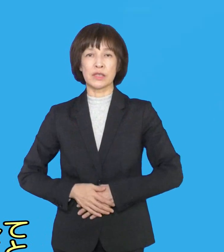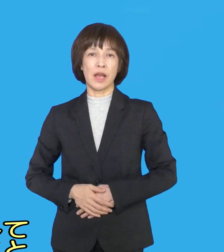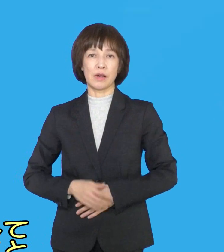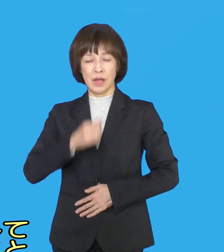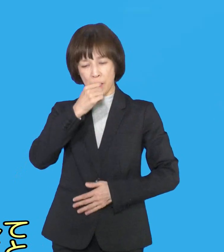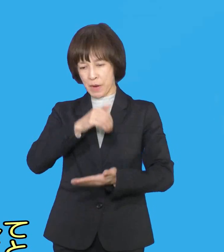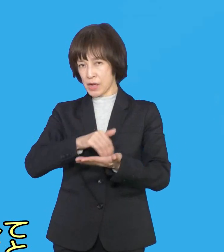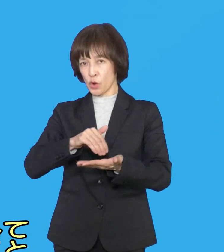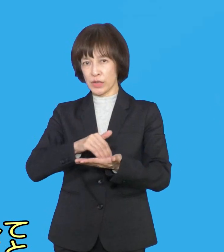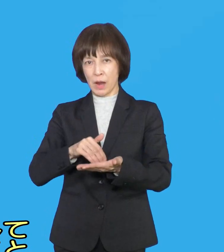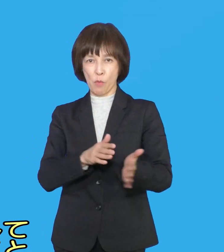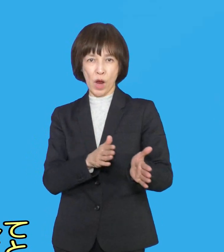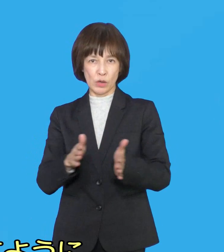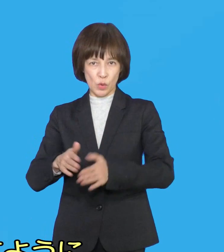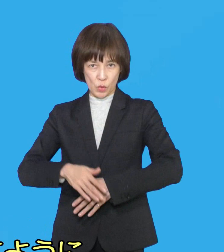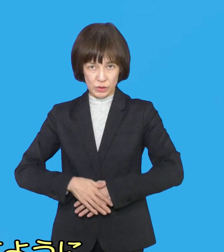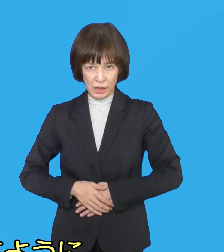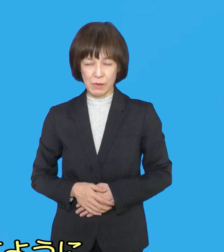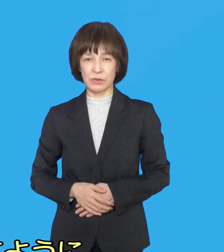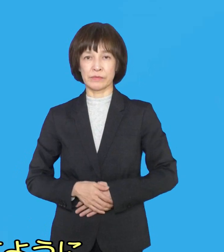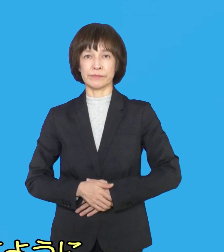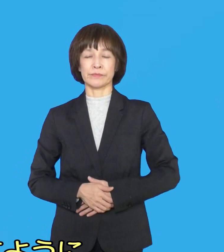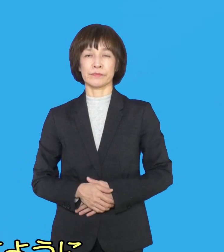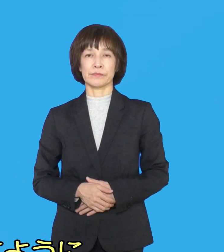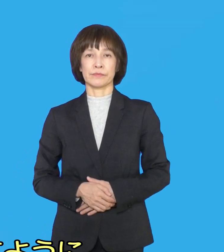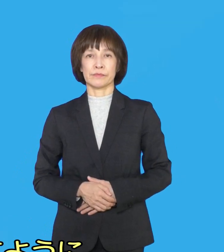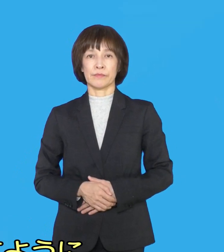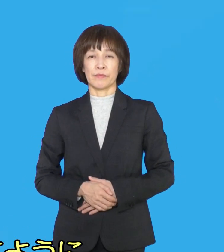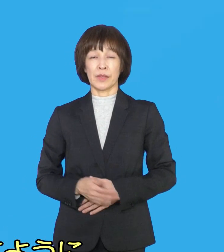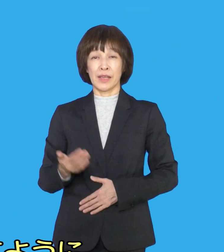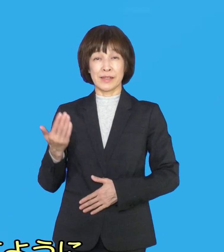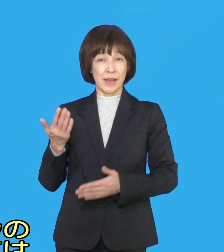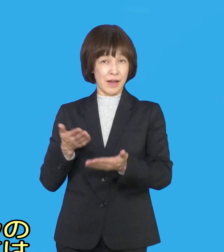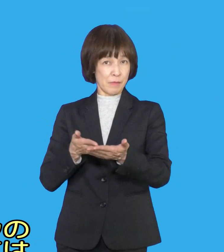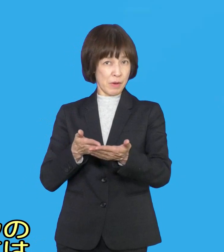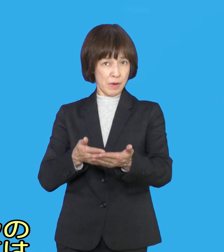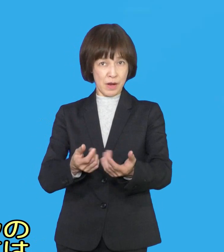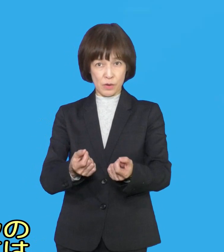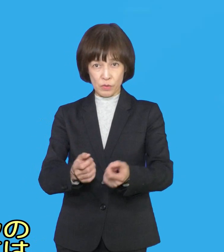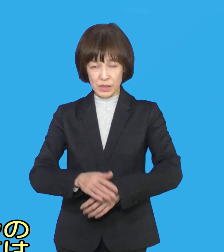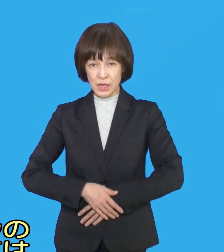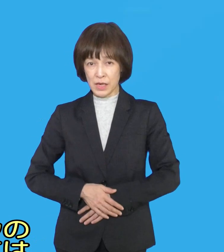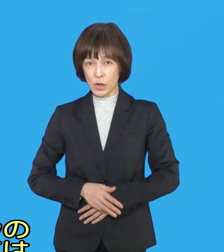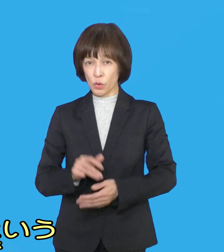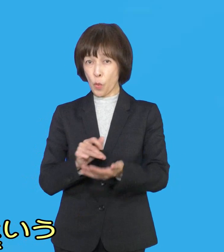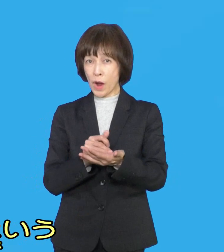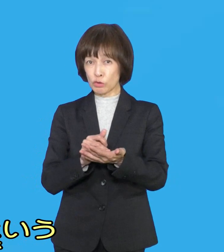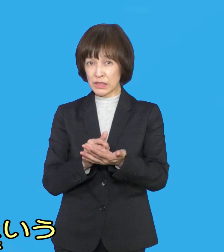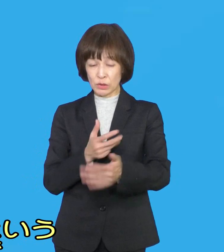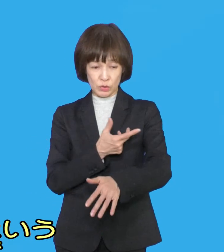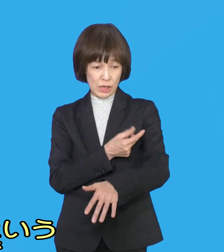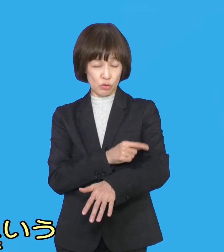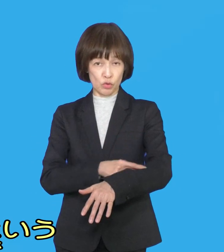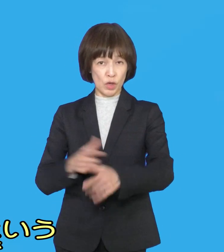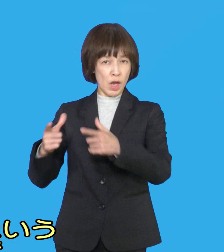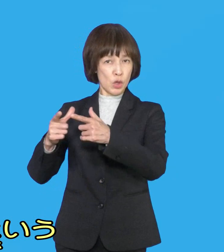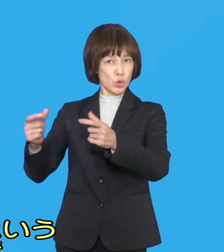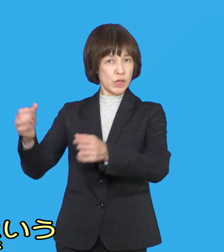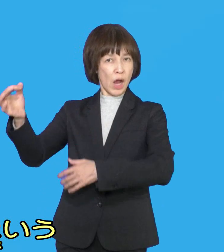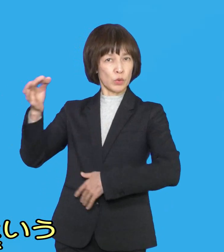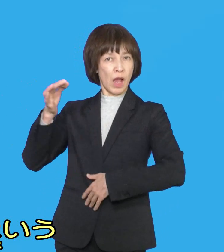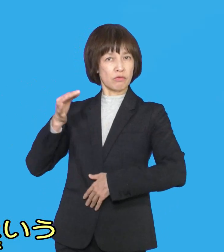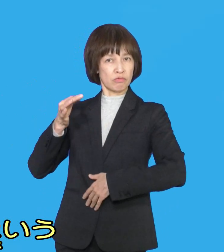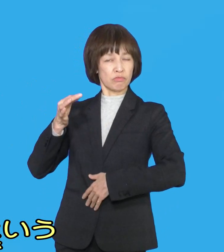も確保して行っていくと。で、以前からお伝えしてますように、このワクチンの接種に関しては国が負担するという話